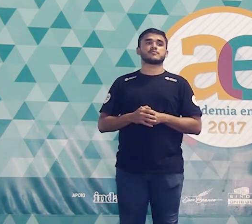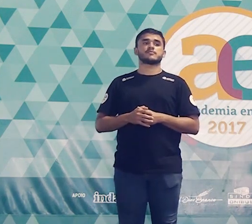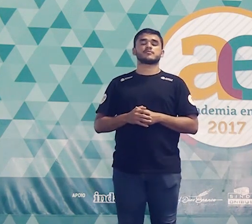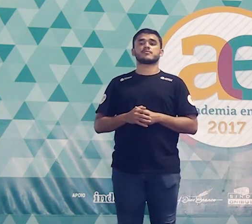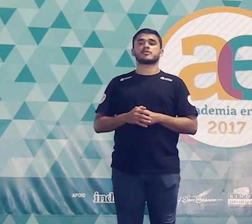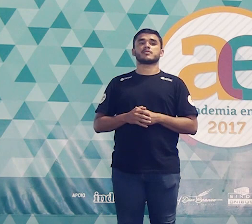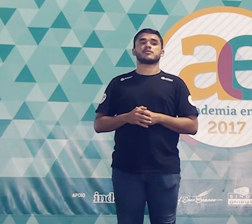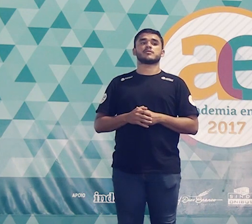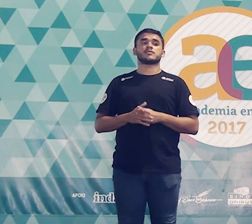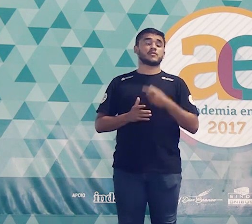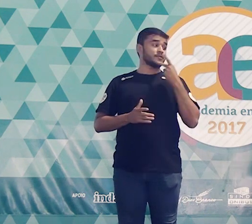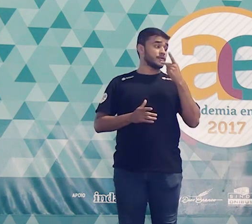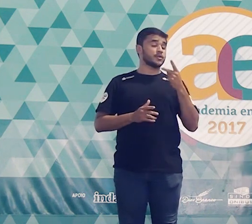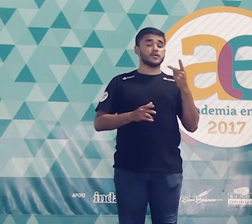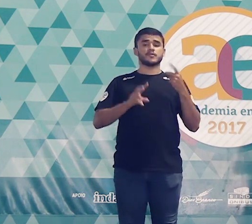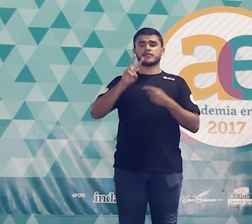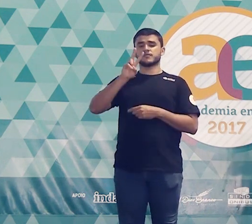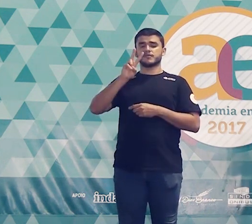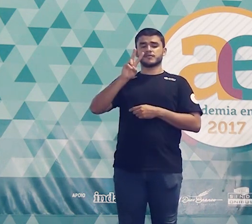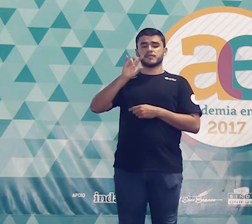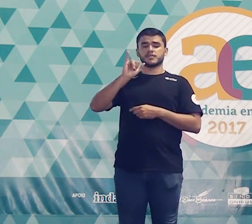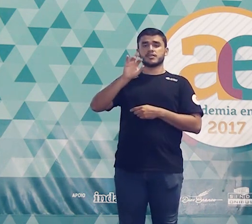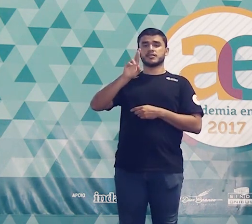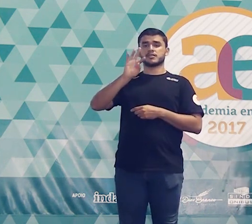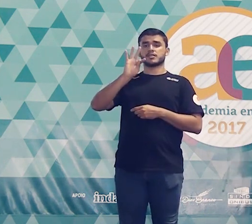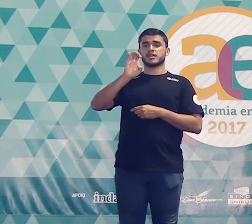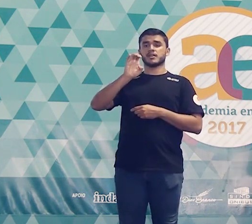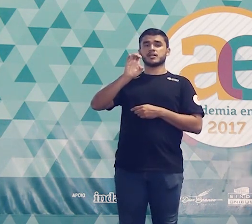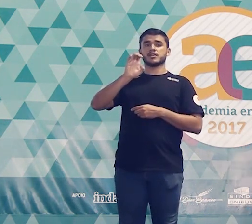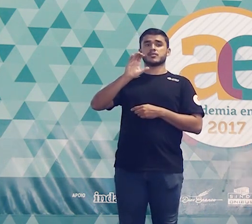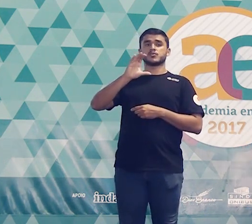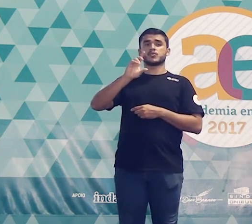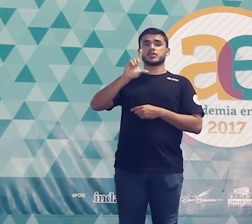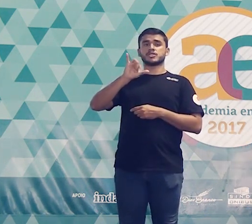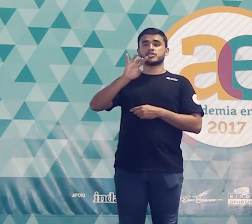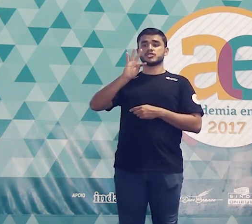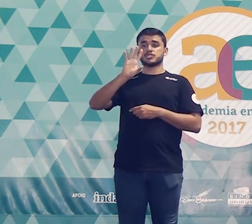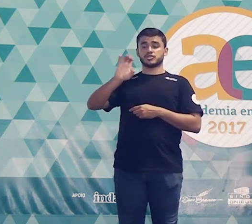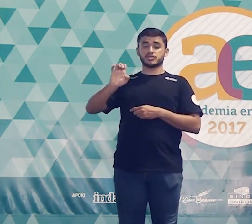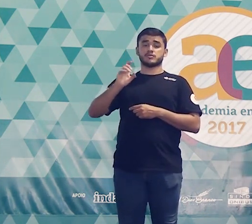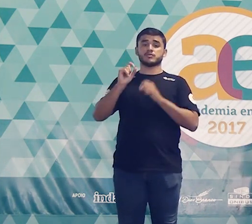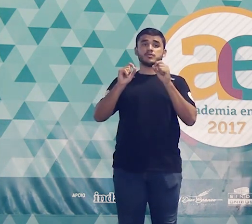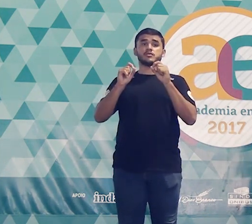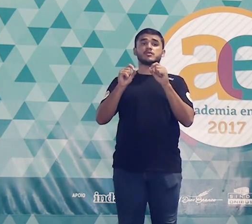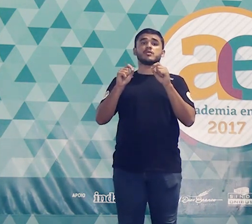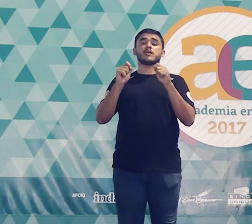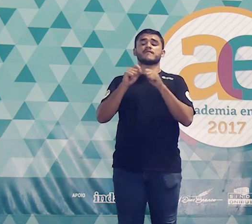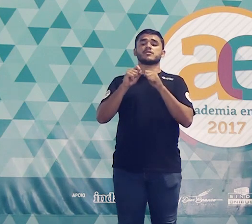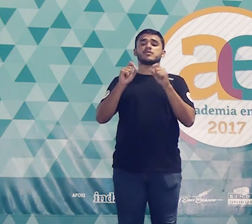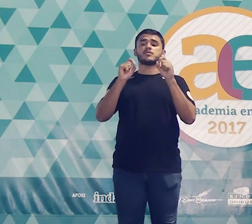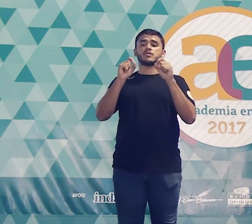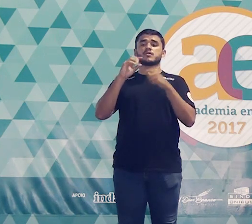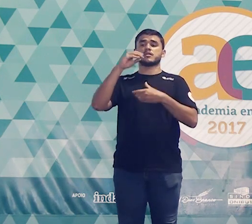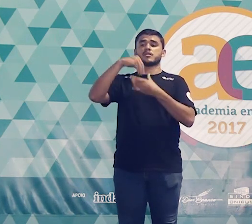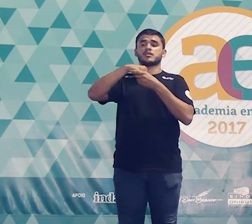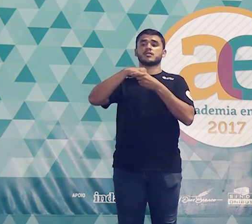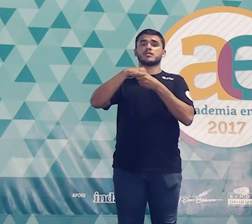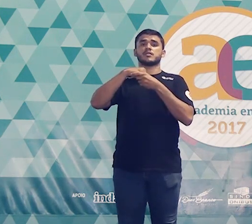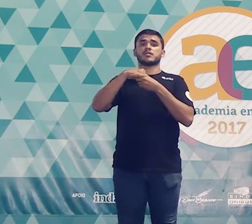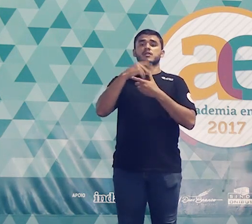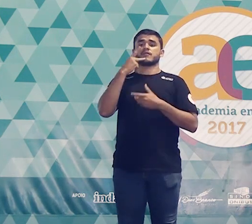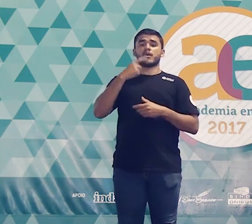É uma questão de fisiologia, e aí eu não tenho muito tempo para falar, mas diverticulite, tá? Na verdade, é uma inflamação numa